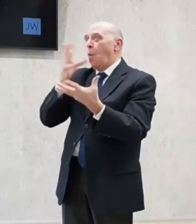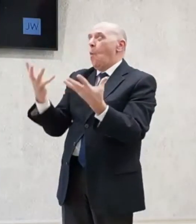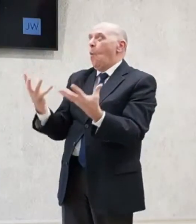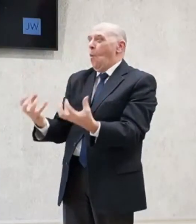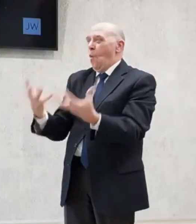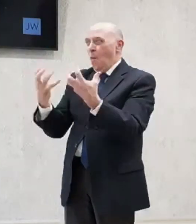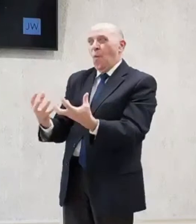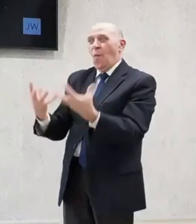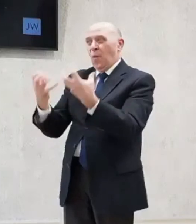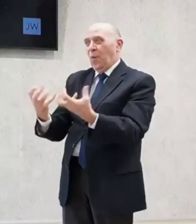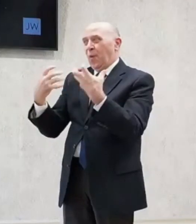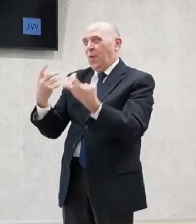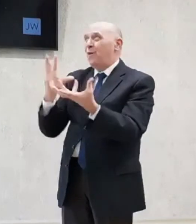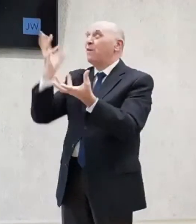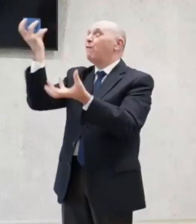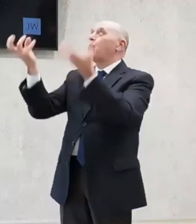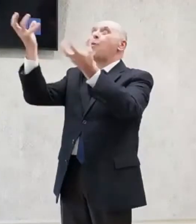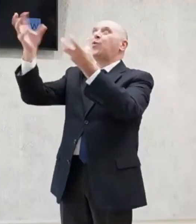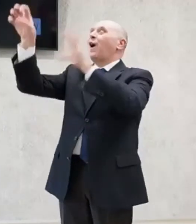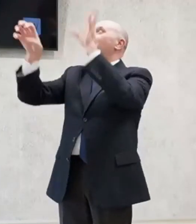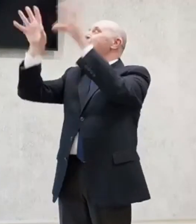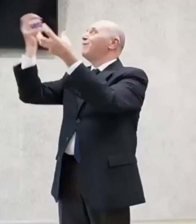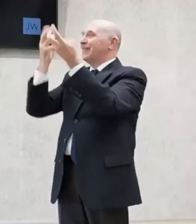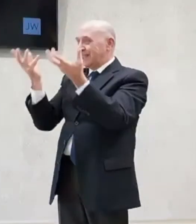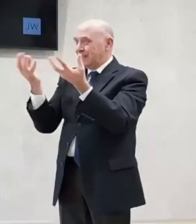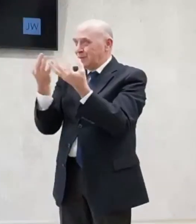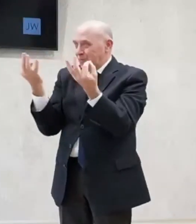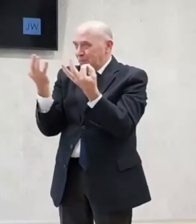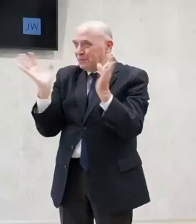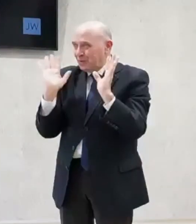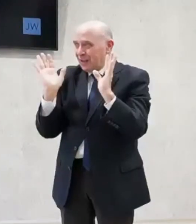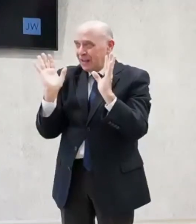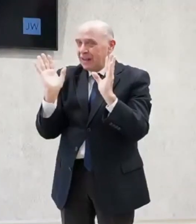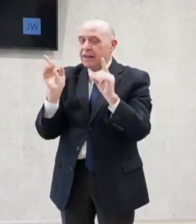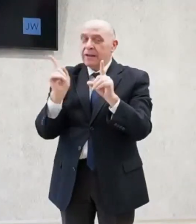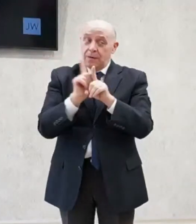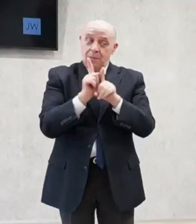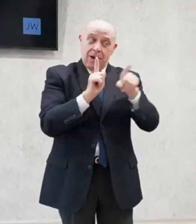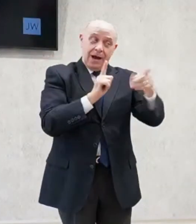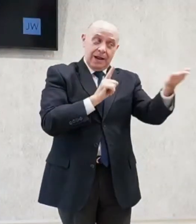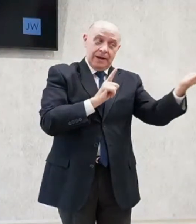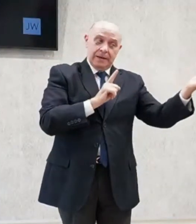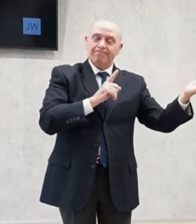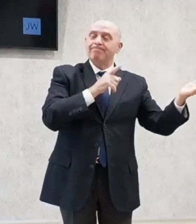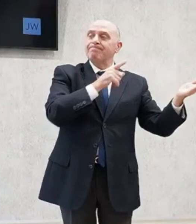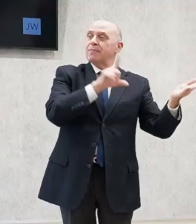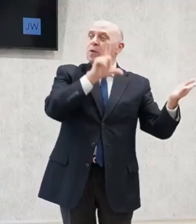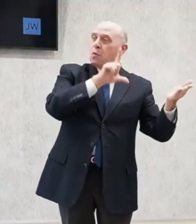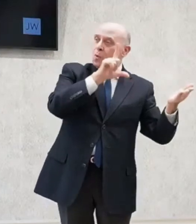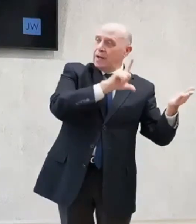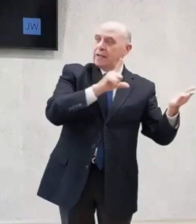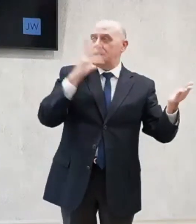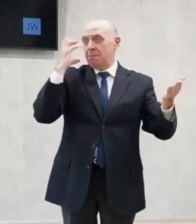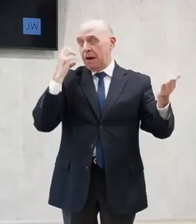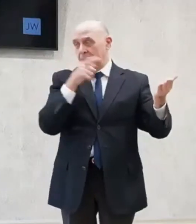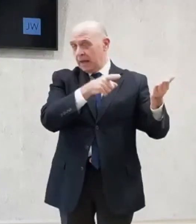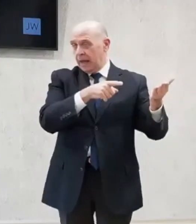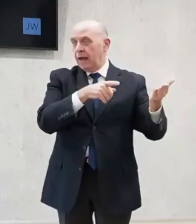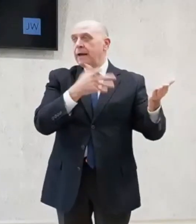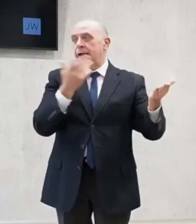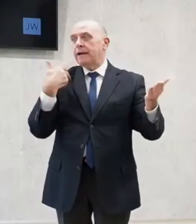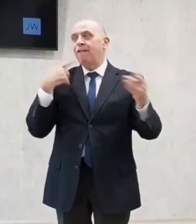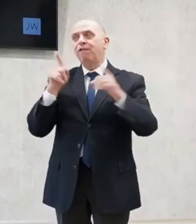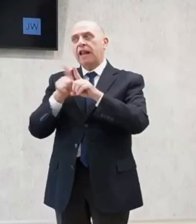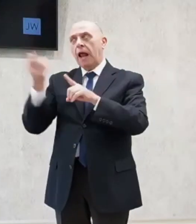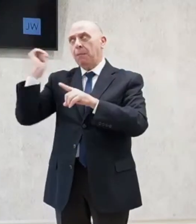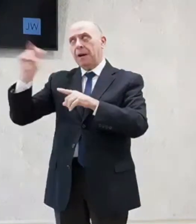di Alfonso Maria ascoltavo un discorso funebre e il fratello diceva ogni volta